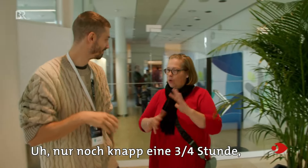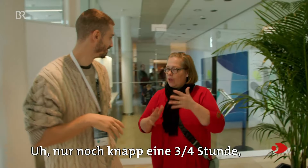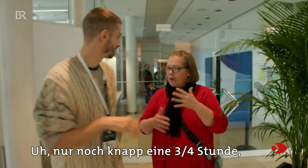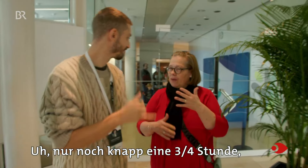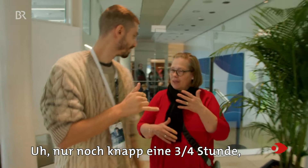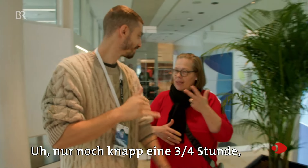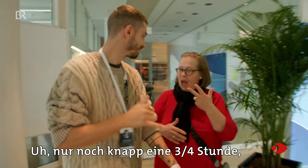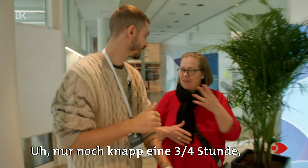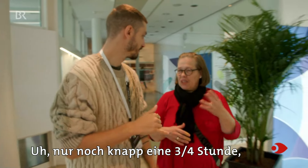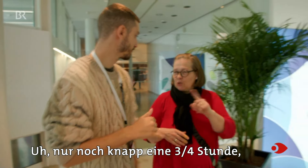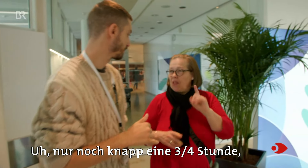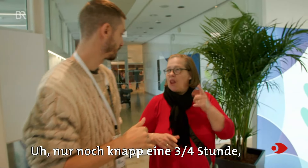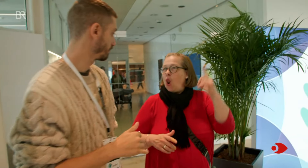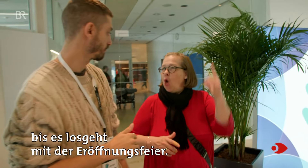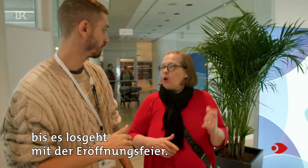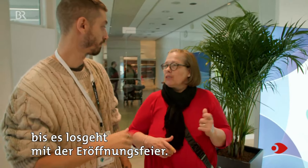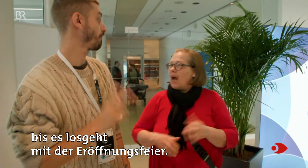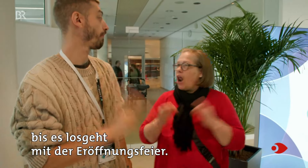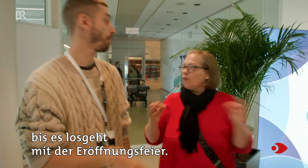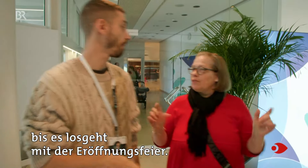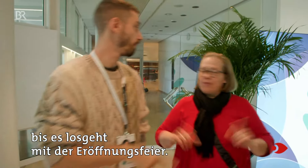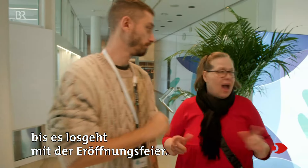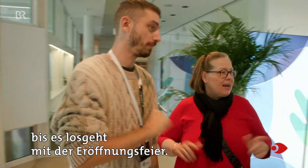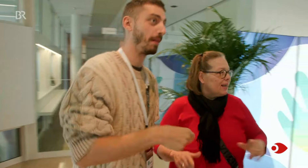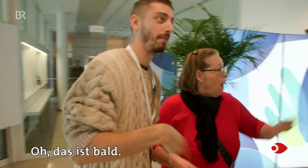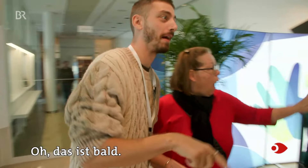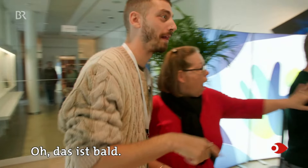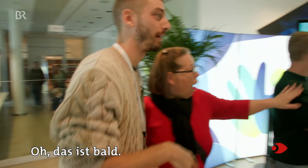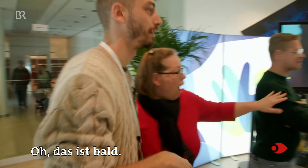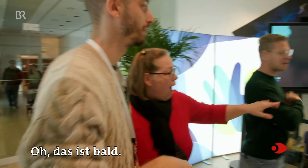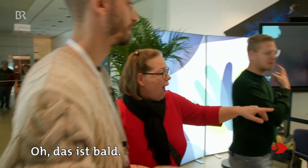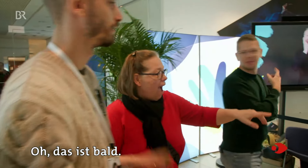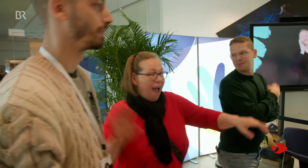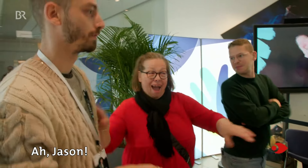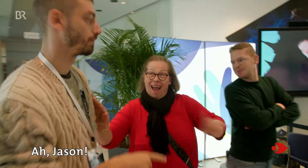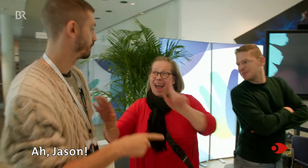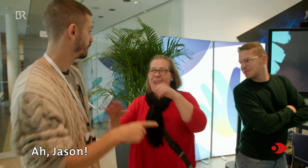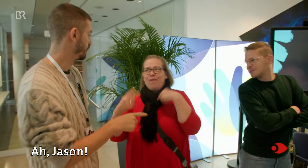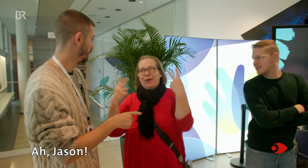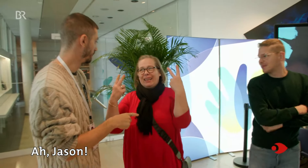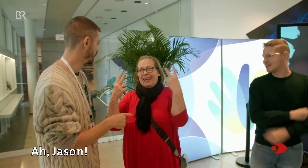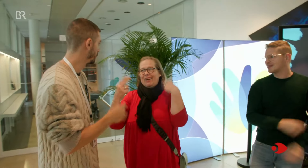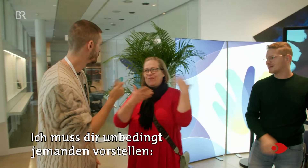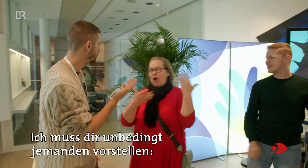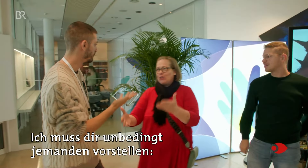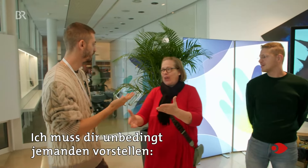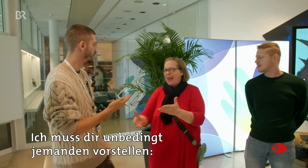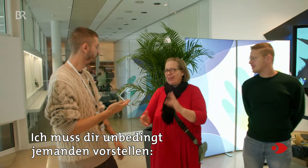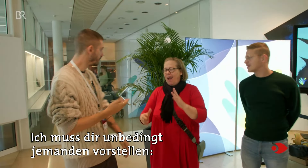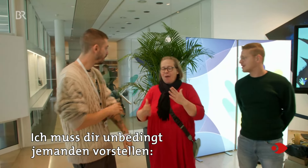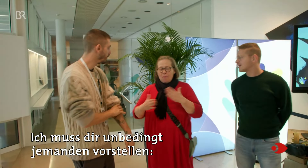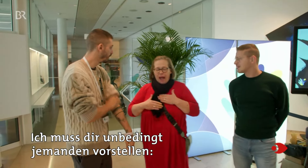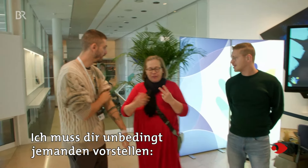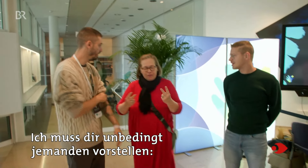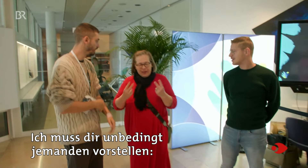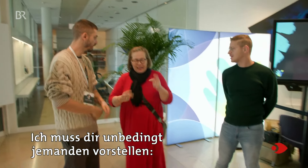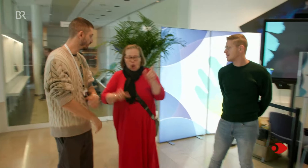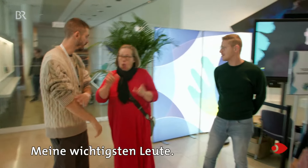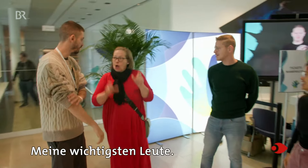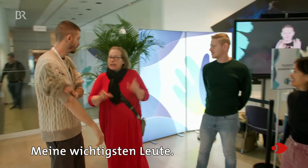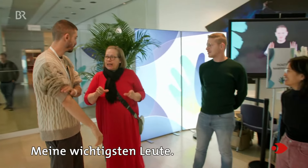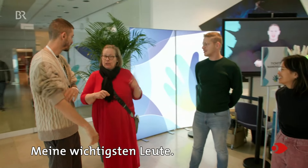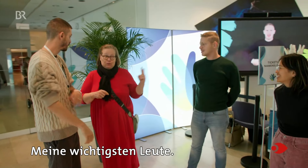Nur noch knapp eine Dreiviertelstunde, bis es losgeht mit der Eröffnungsfeier. Oh, das ist bald. Ah, Jason, ich muss dir unbedingt jemanden